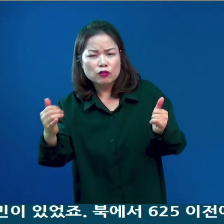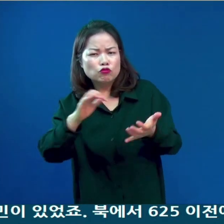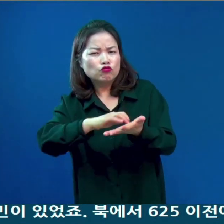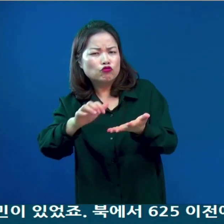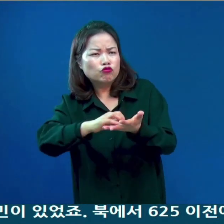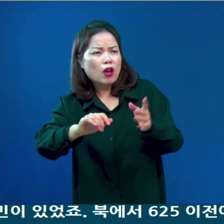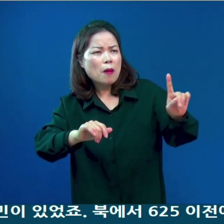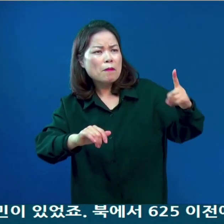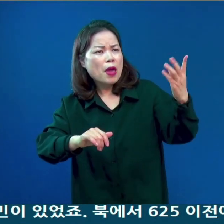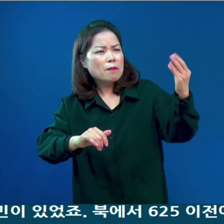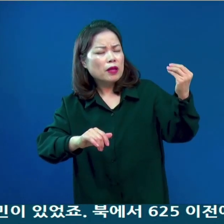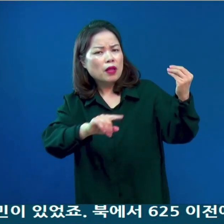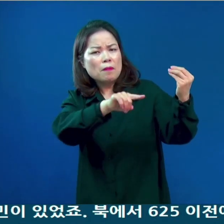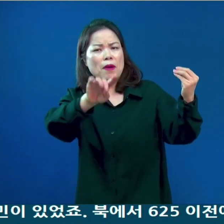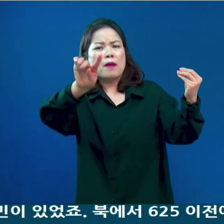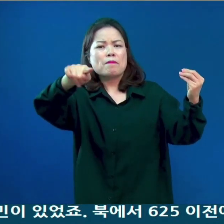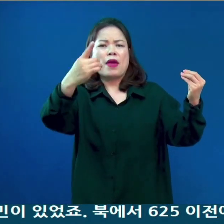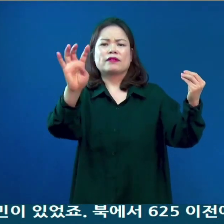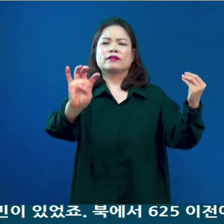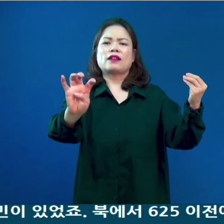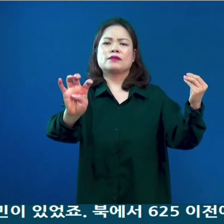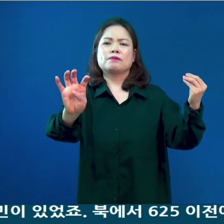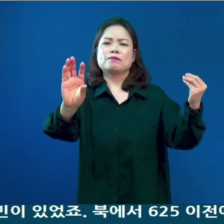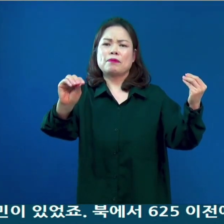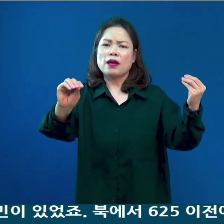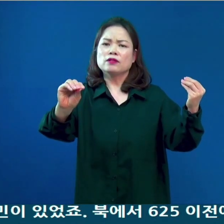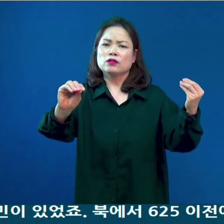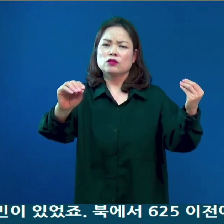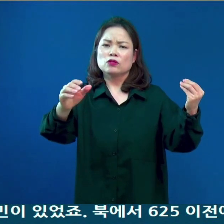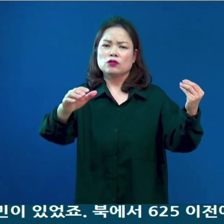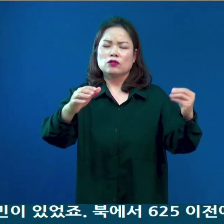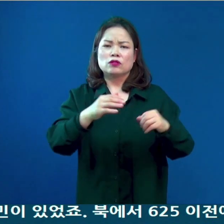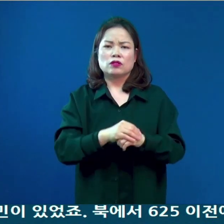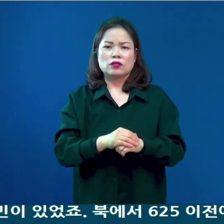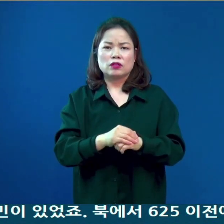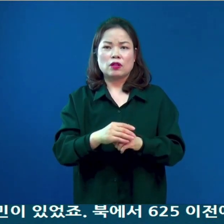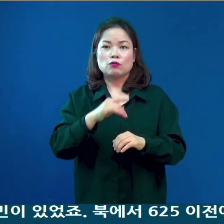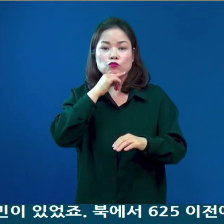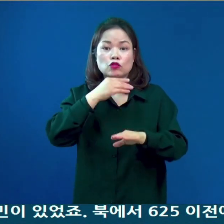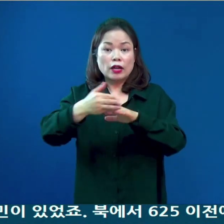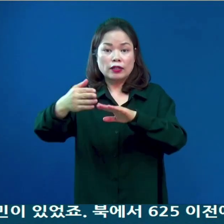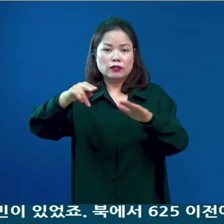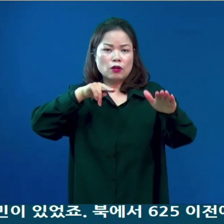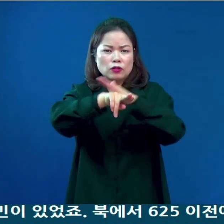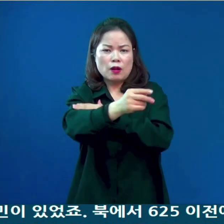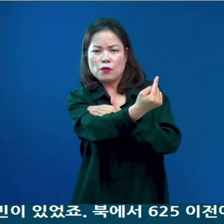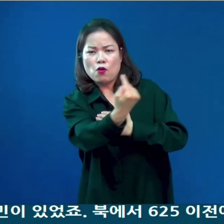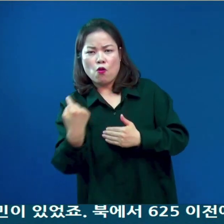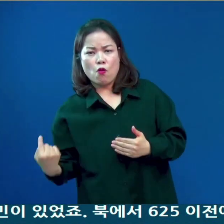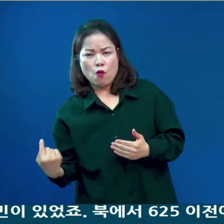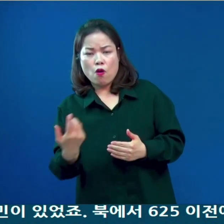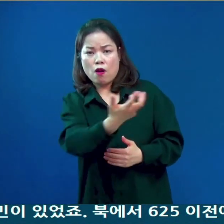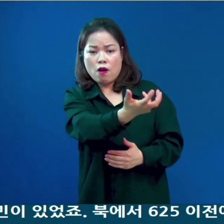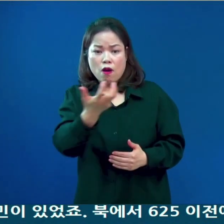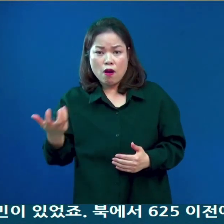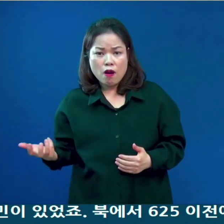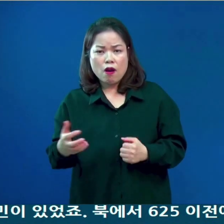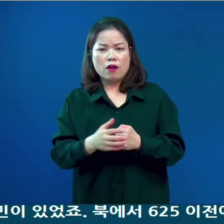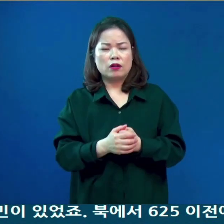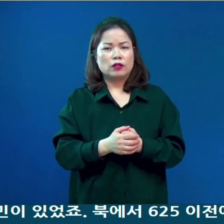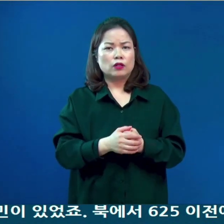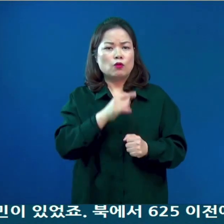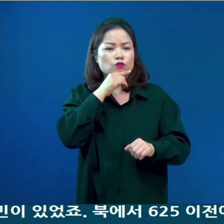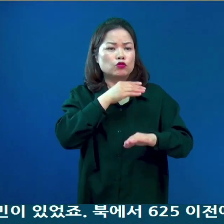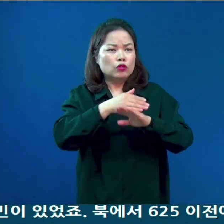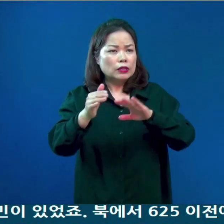약 100만에서 140만 명 정도가 남한으로 내려오게 되었습니다. 당시의 북한 인구의